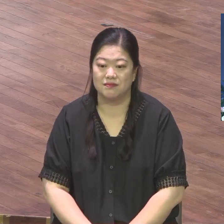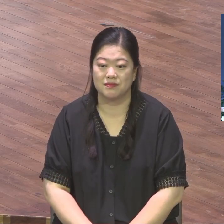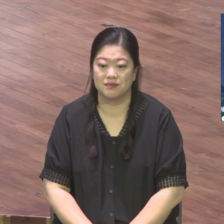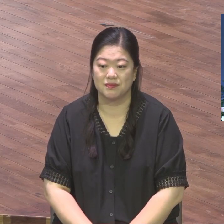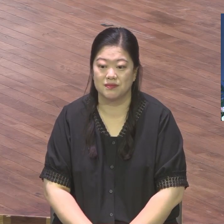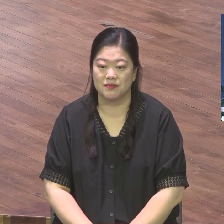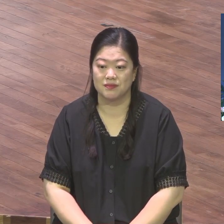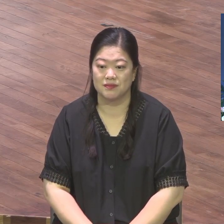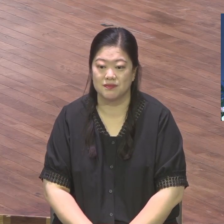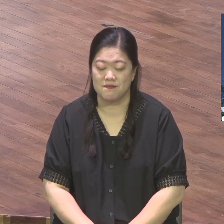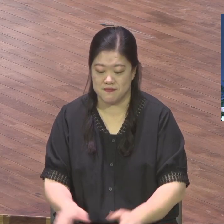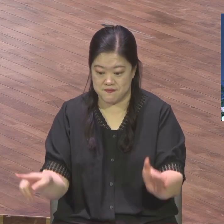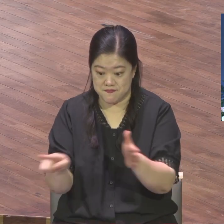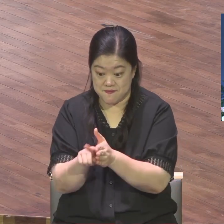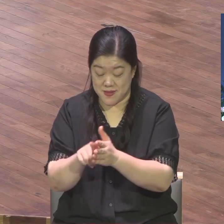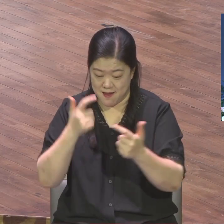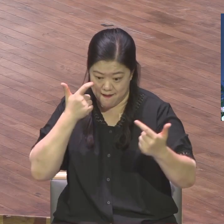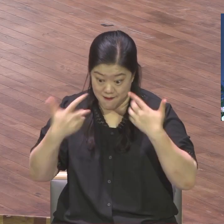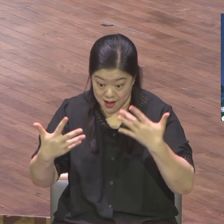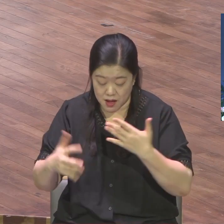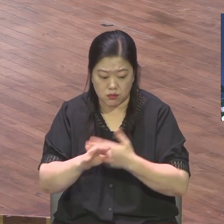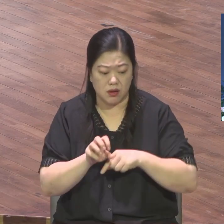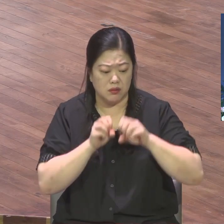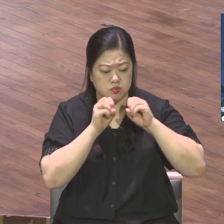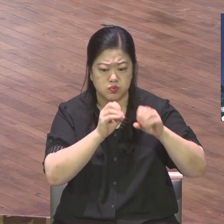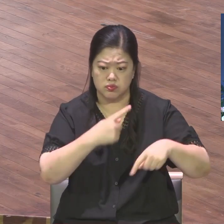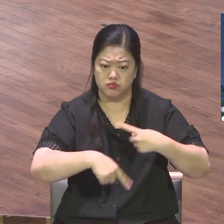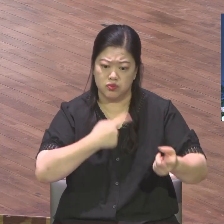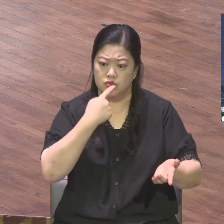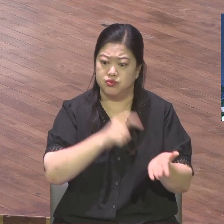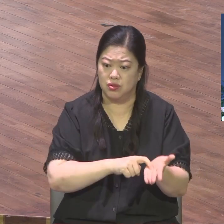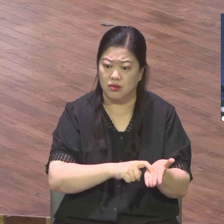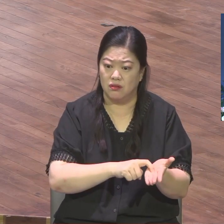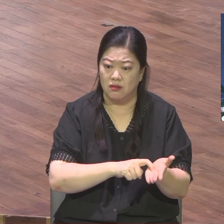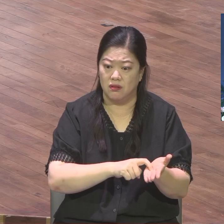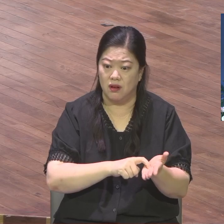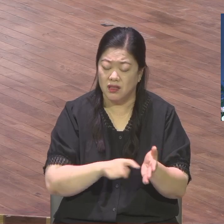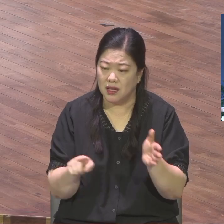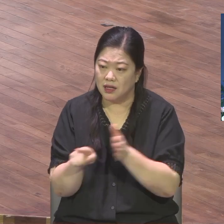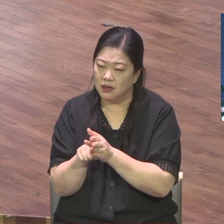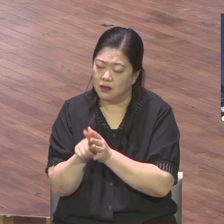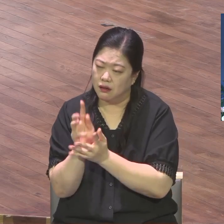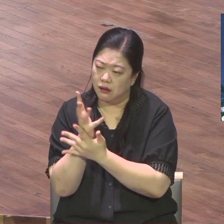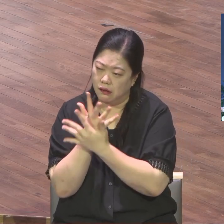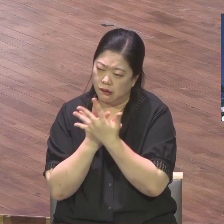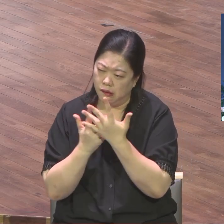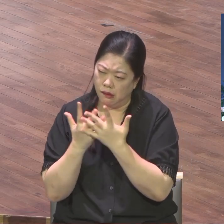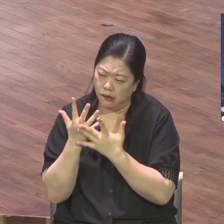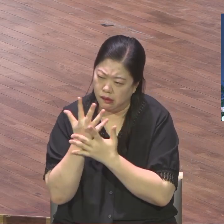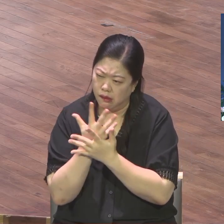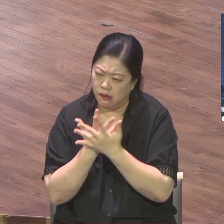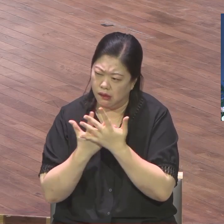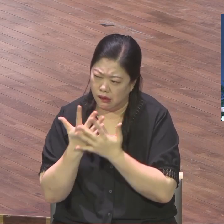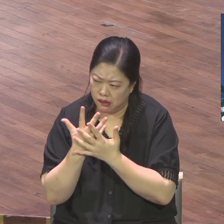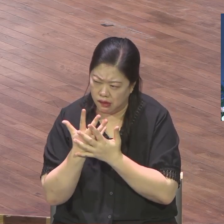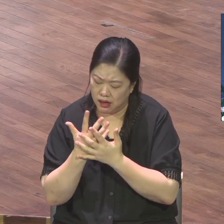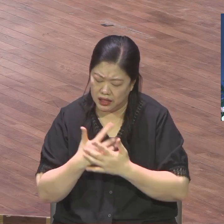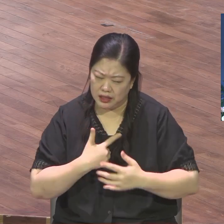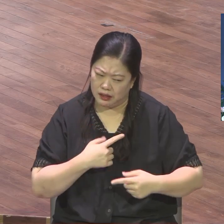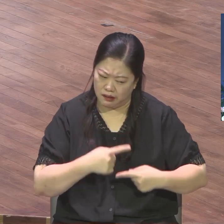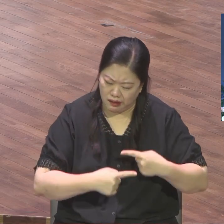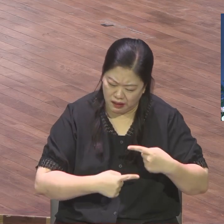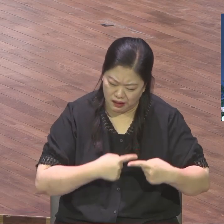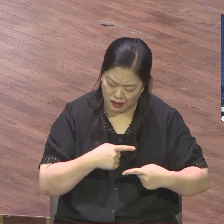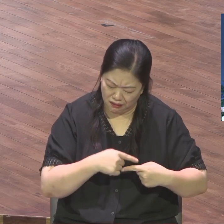안 믿으니까 부담되지. 아, 내가 믿음이 약하구나. 내가 성령 체험 못했구나. 내가 정말 생명 구원에